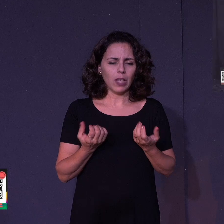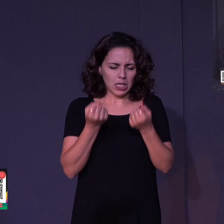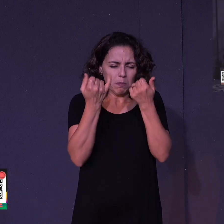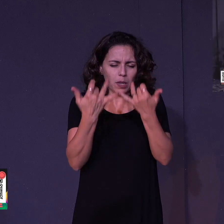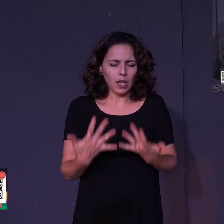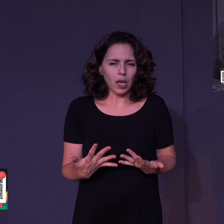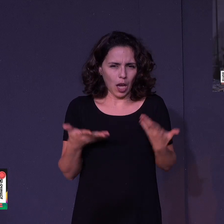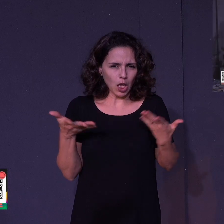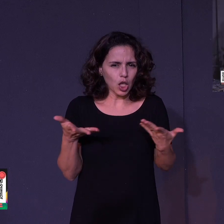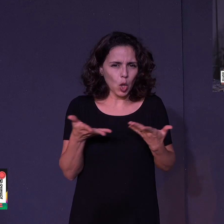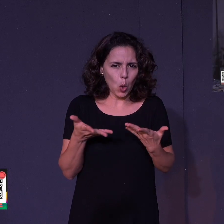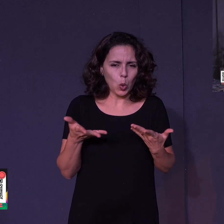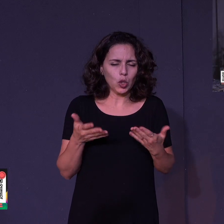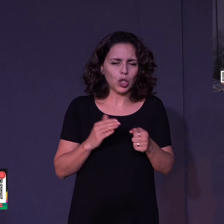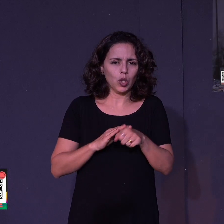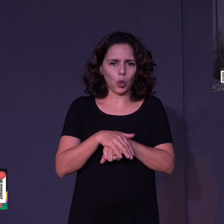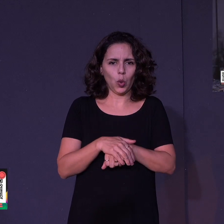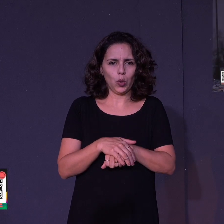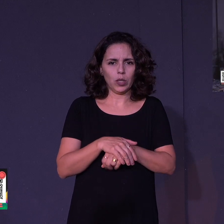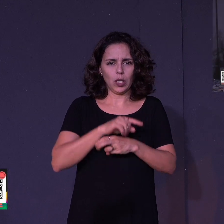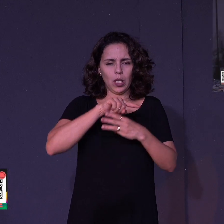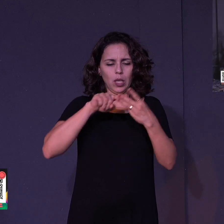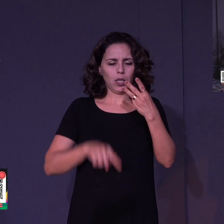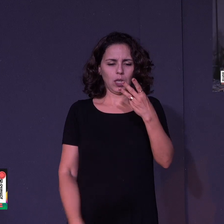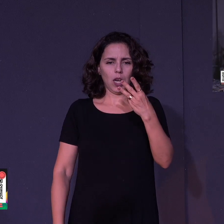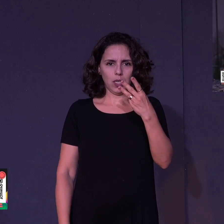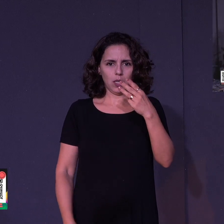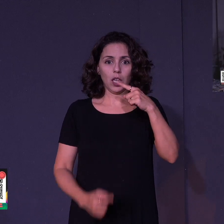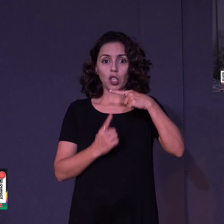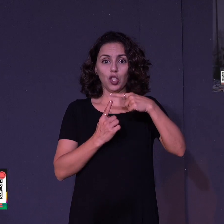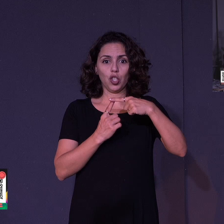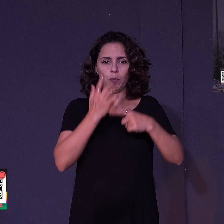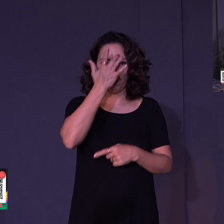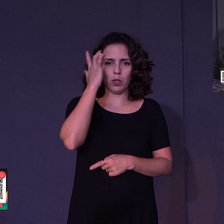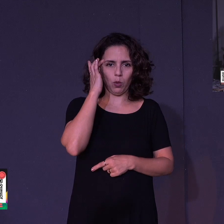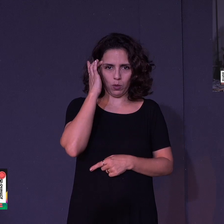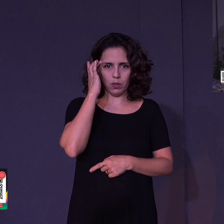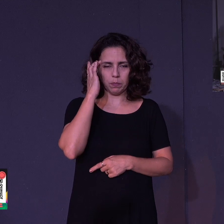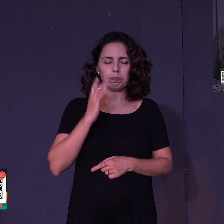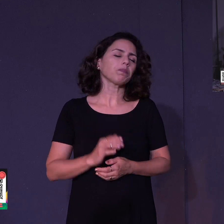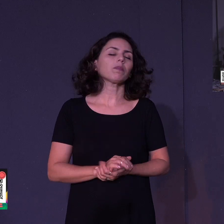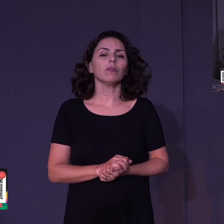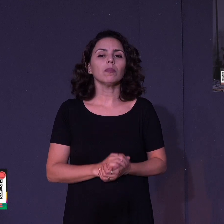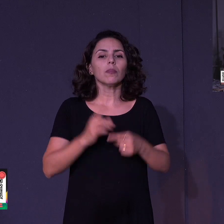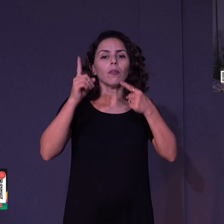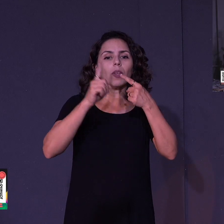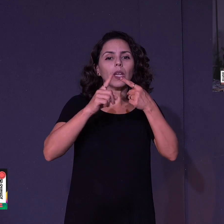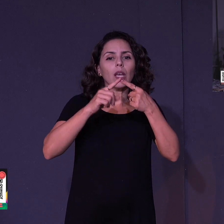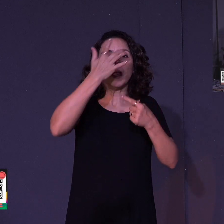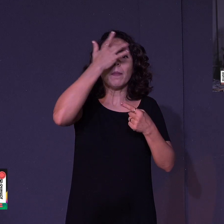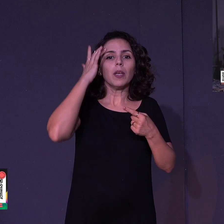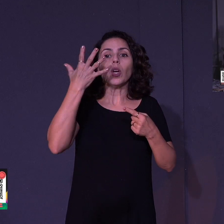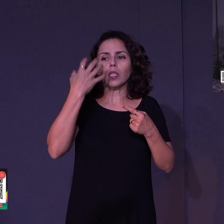nesta noite nós temos aqui pelo menos 3 tipos de pessoas. Nós temos aqueles que já se entregaram a Jesus